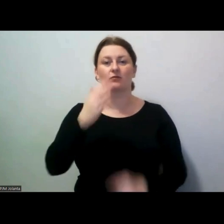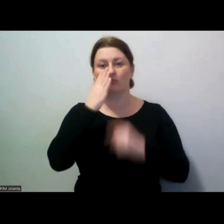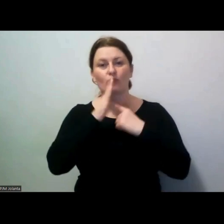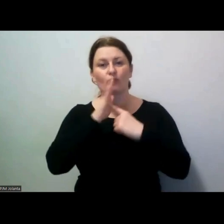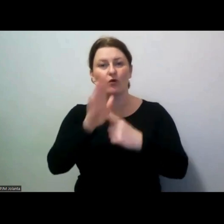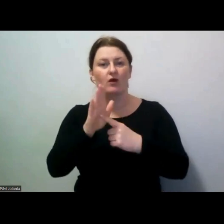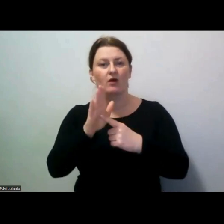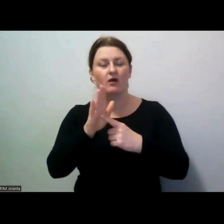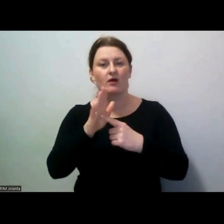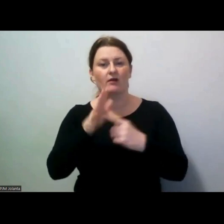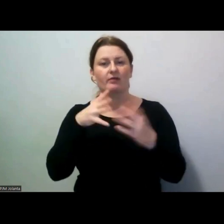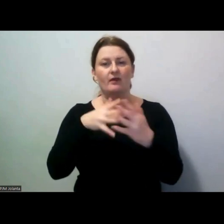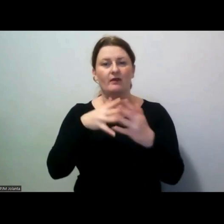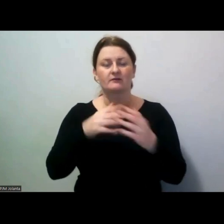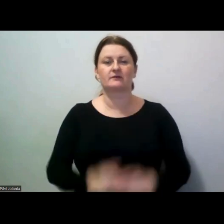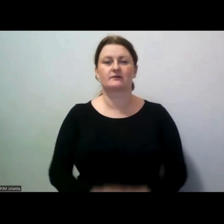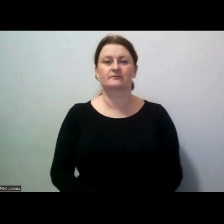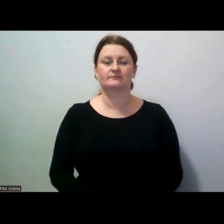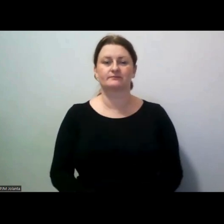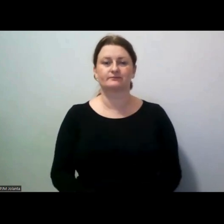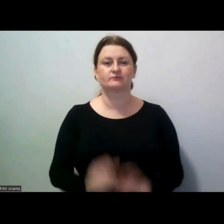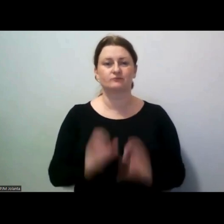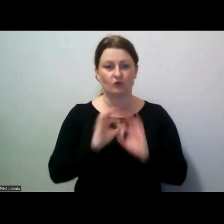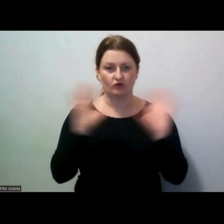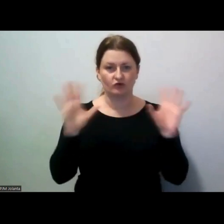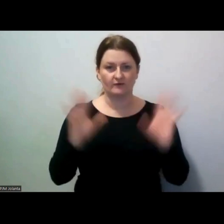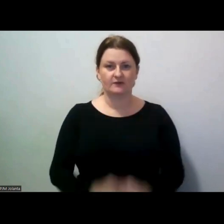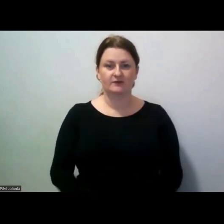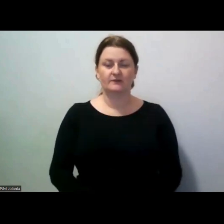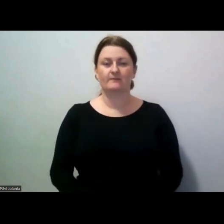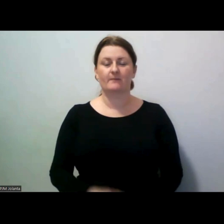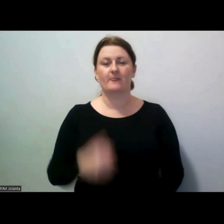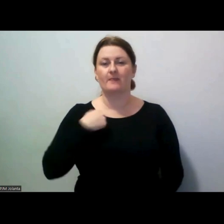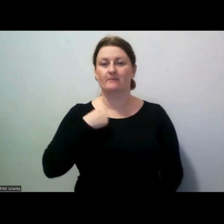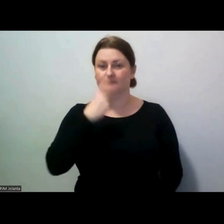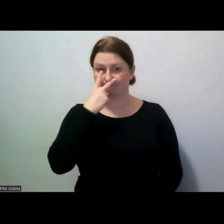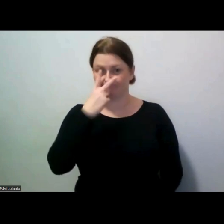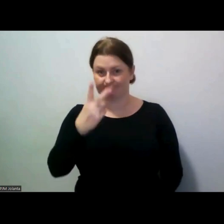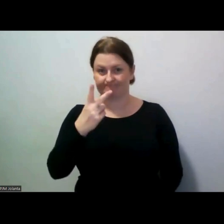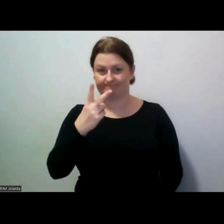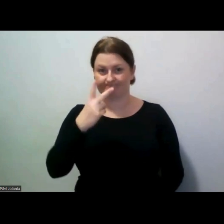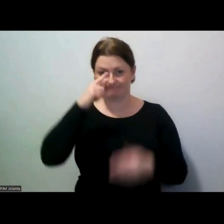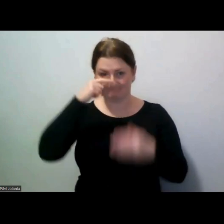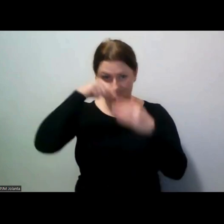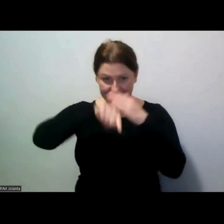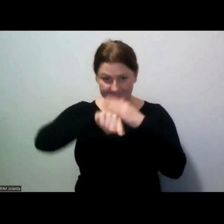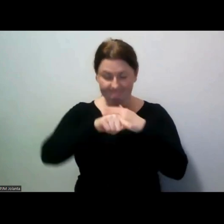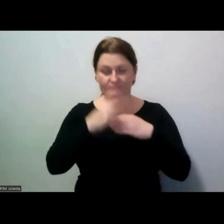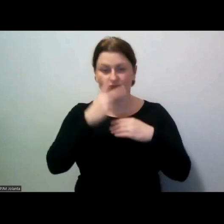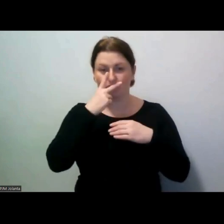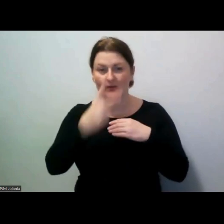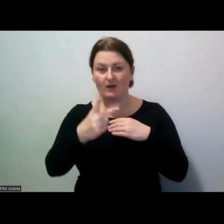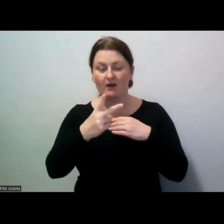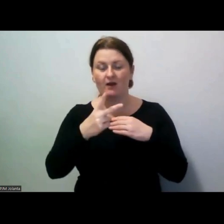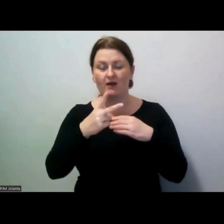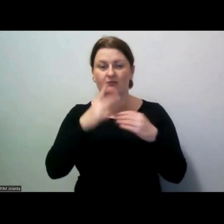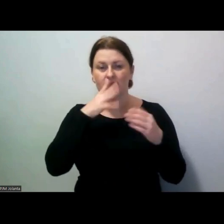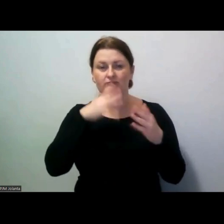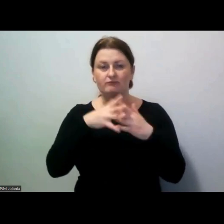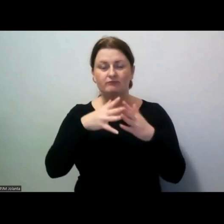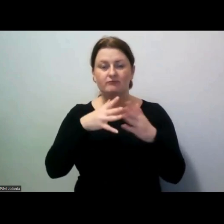narzędzia? Tak, oczywiście. Czyli zajrzymy w głąb narzędzia, które tak naprawdę